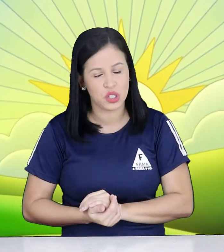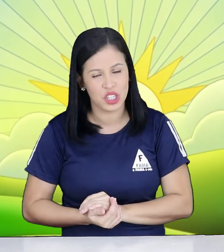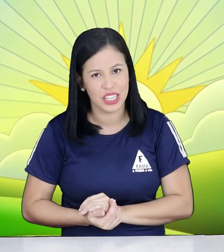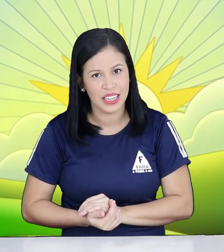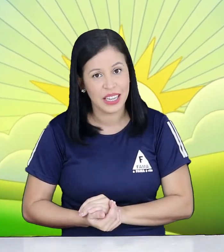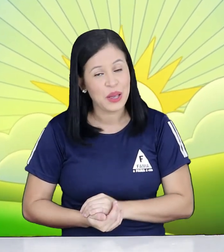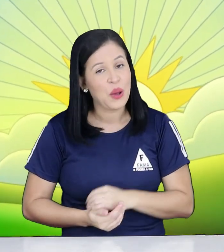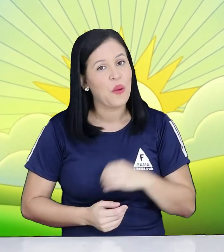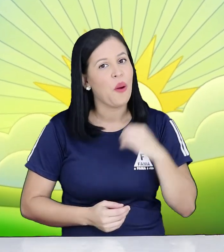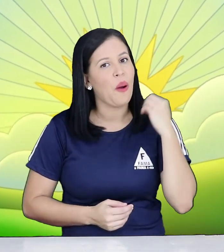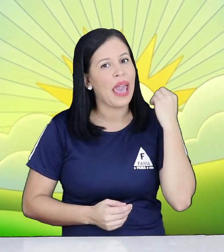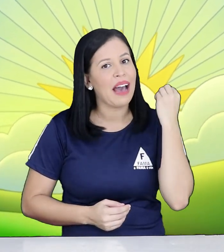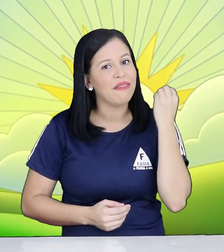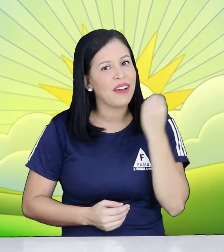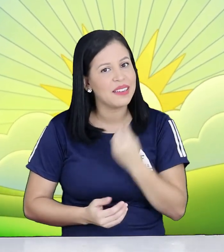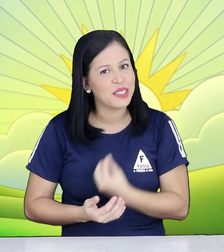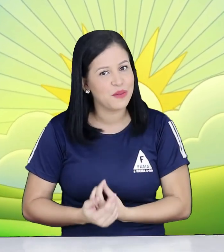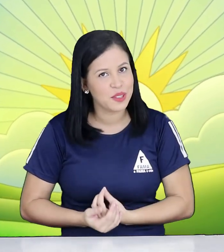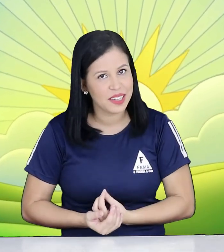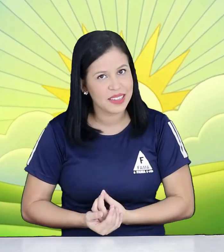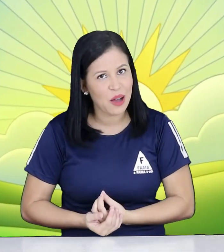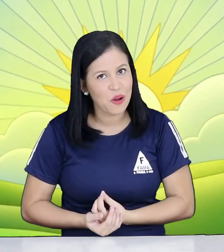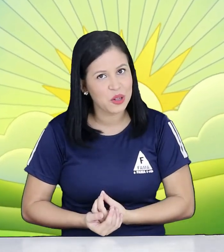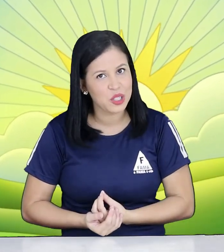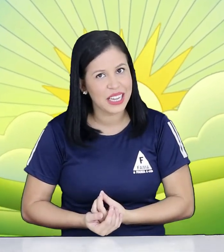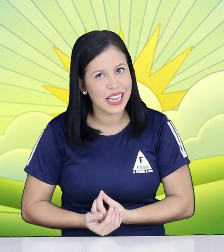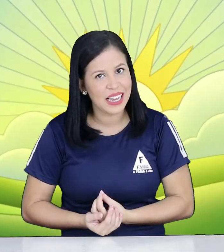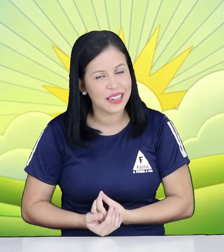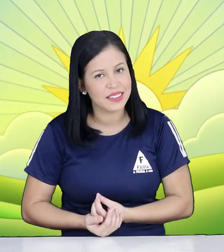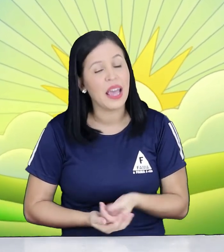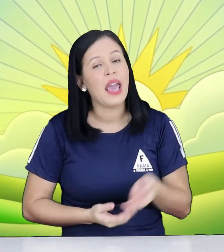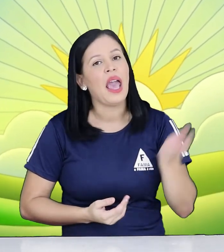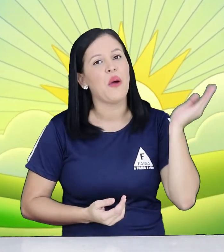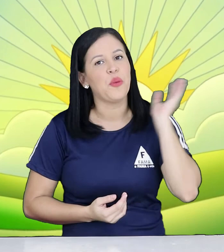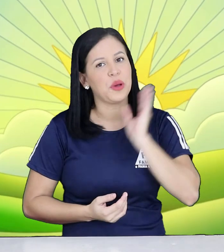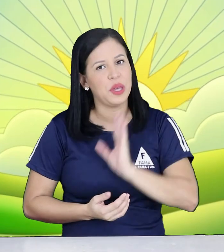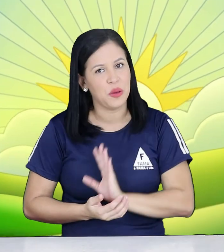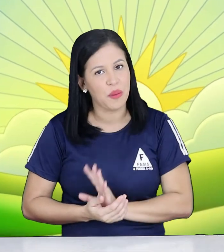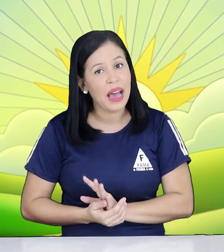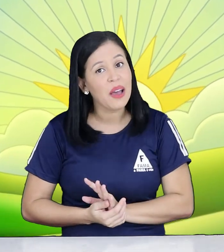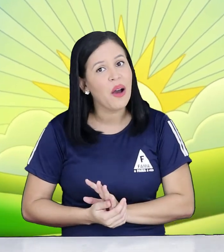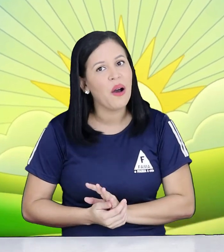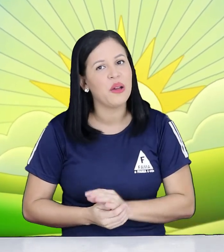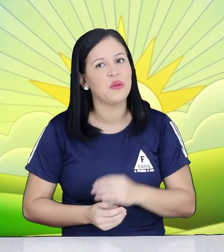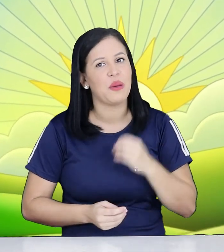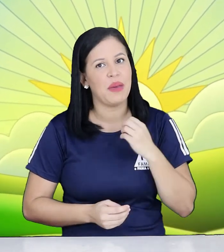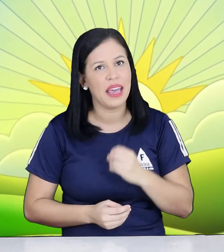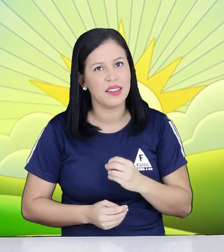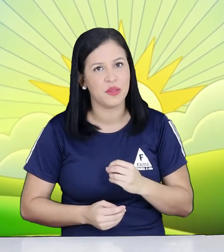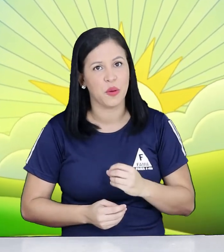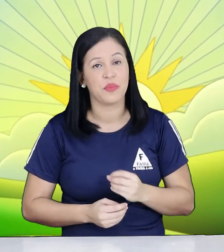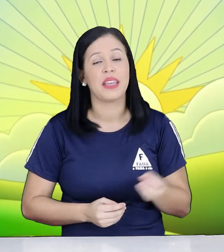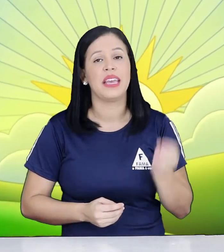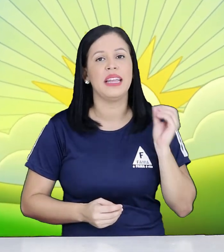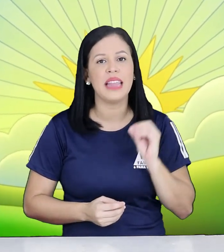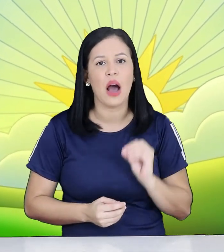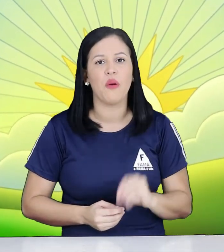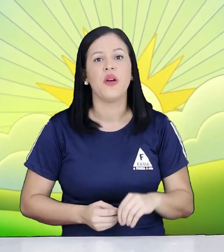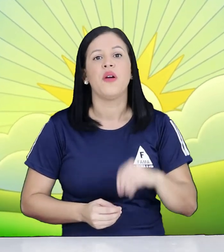hoje. Qual é a fase que você está hoje, criança? É um pouquinho maior, não é mesmo? Então,